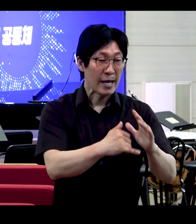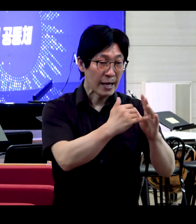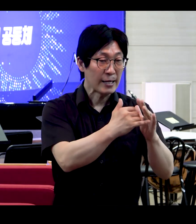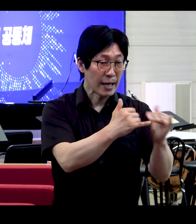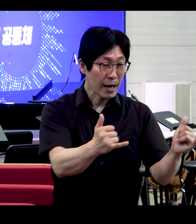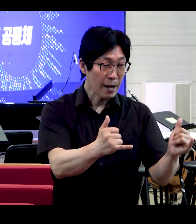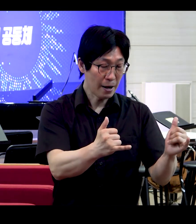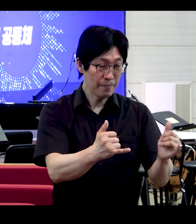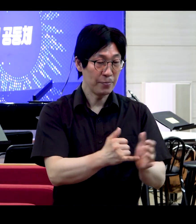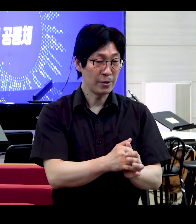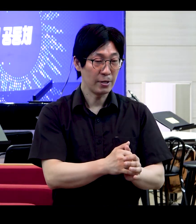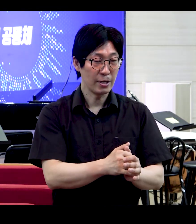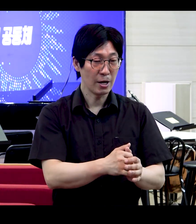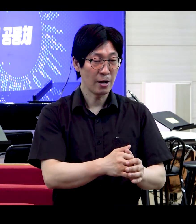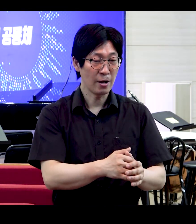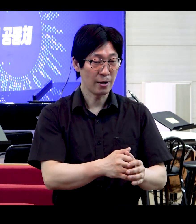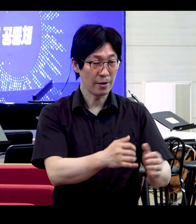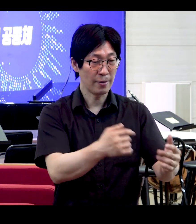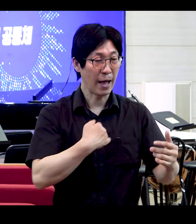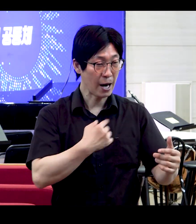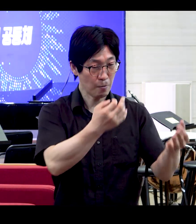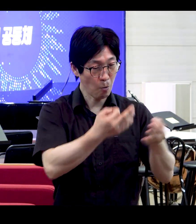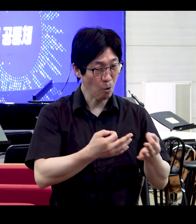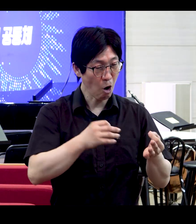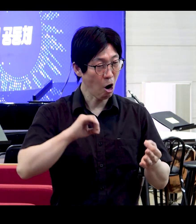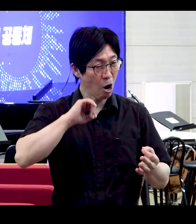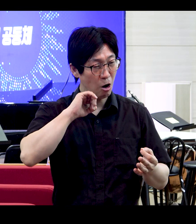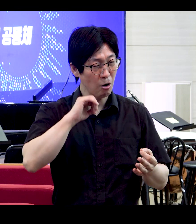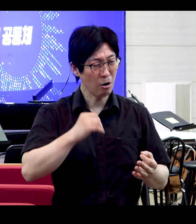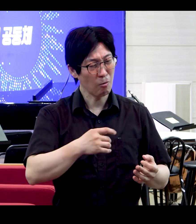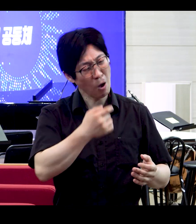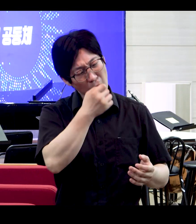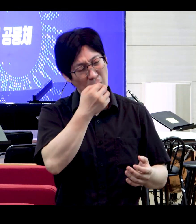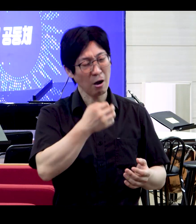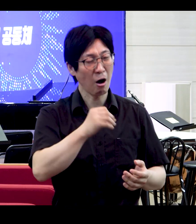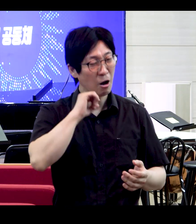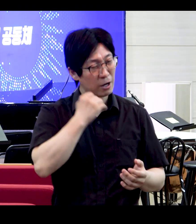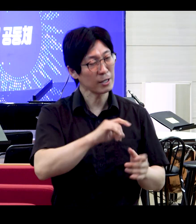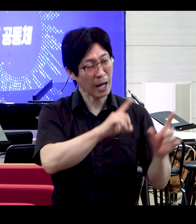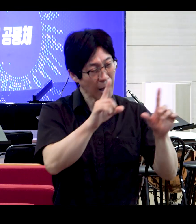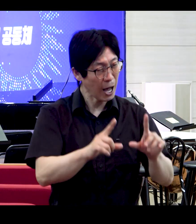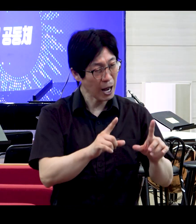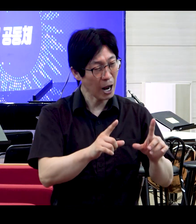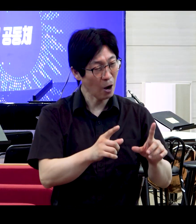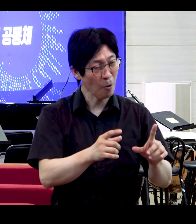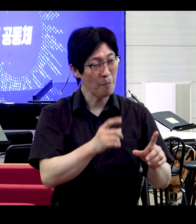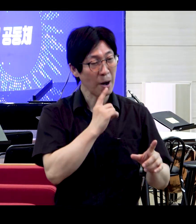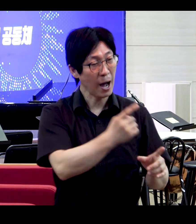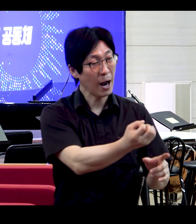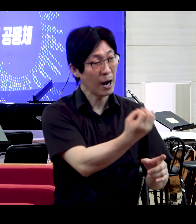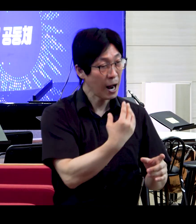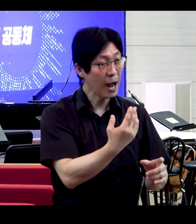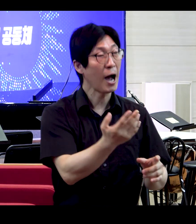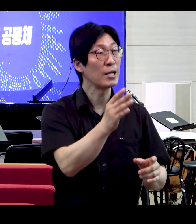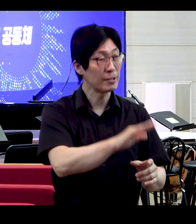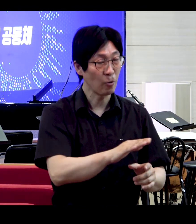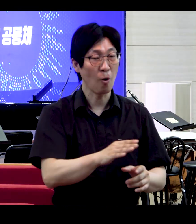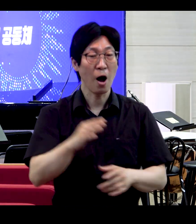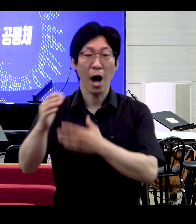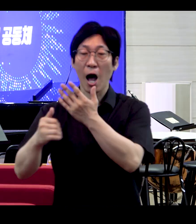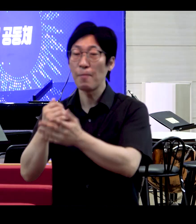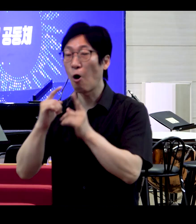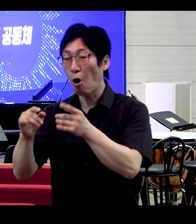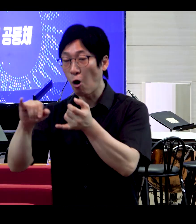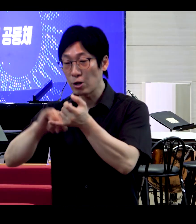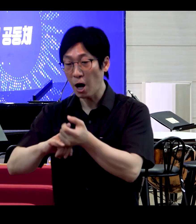않는 정말 초라한 그런 삶이라 할지라도요, 그가 하나님께 받은 언약 때문에 그 시간을 견디고 있다고 한다면요,